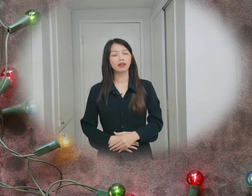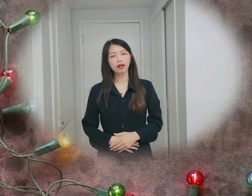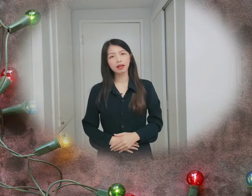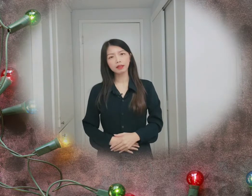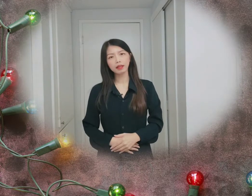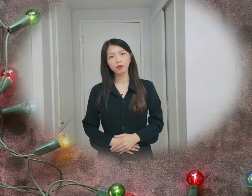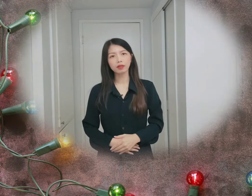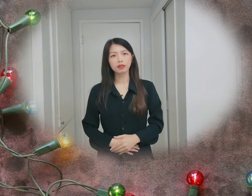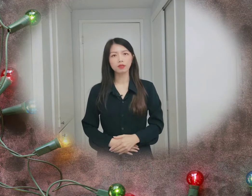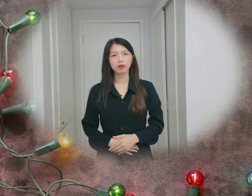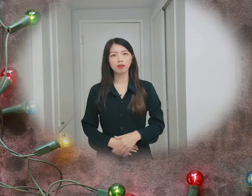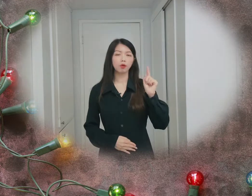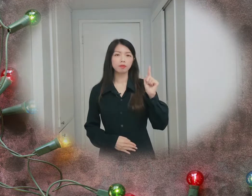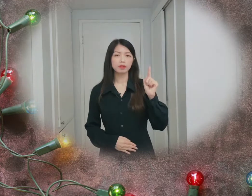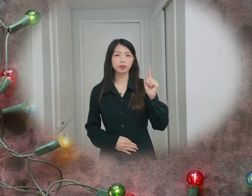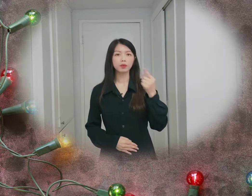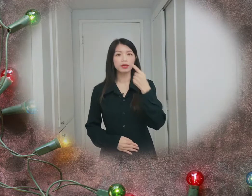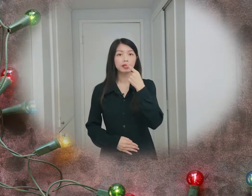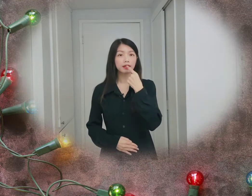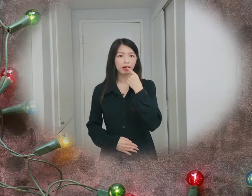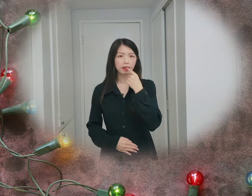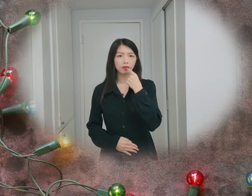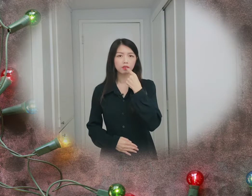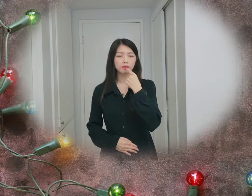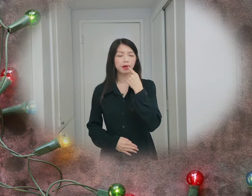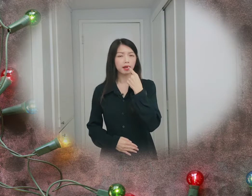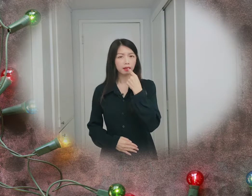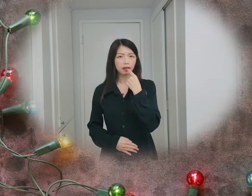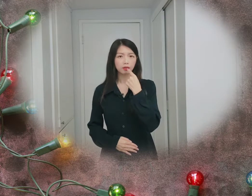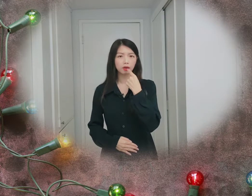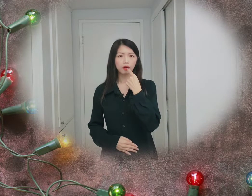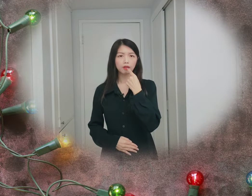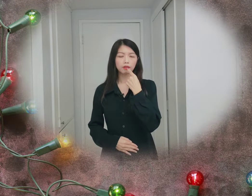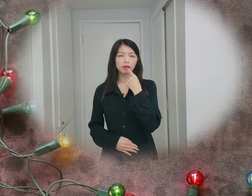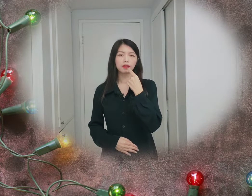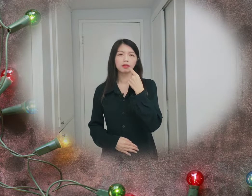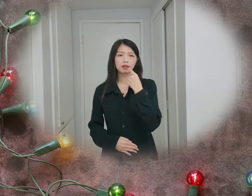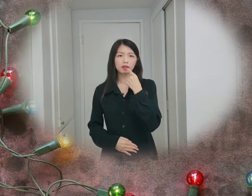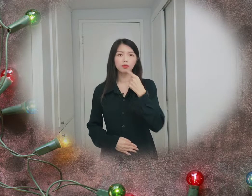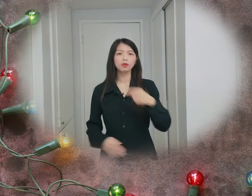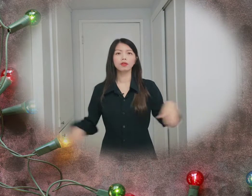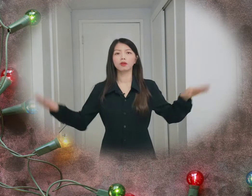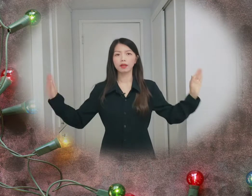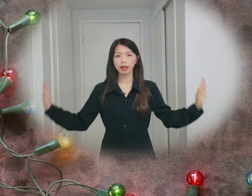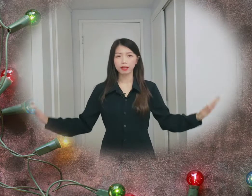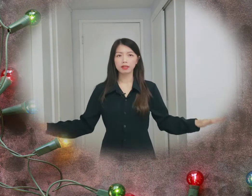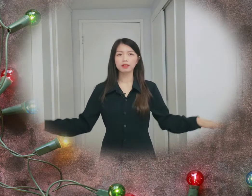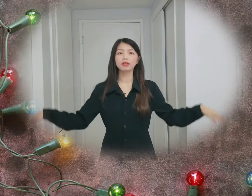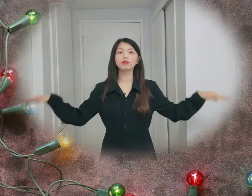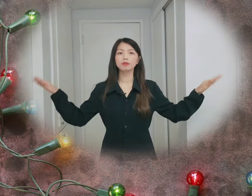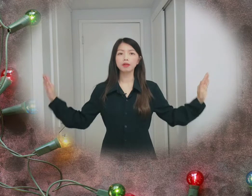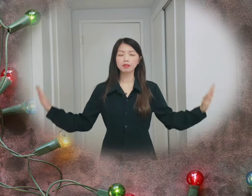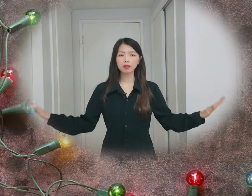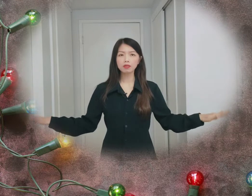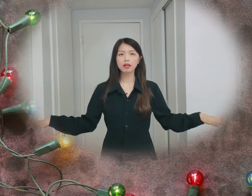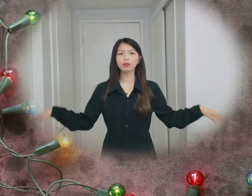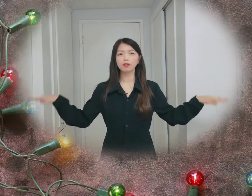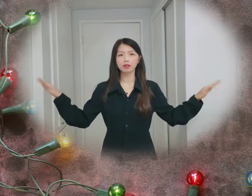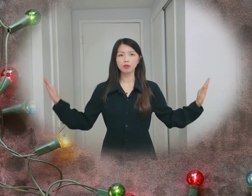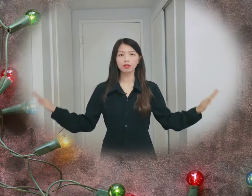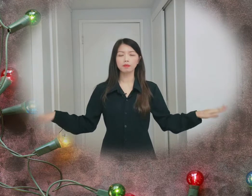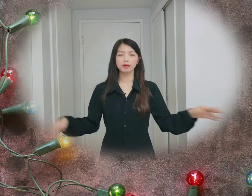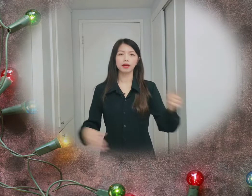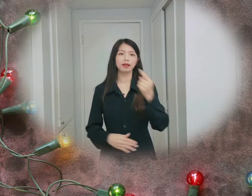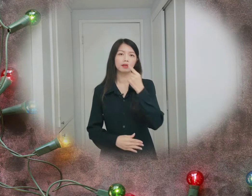되는데, 일단 하얗다라고 한 뜻의 수어는 검지로 이를 가리켜 주시면 하얗다고요. 그리고 이렇게 날갯짓 해주시면 천사라고